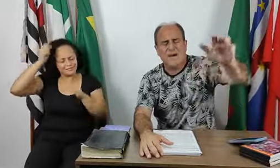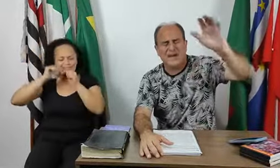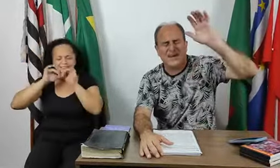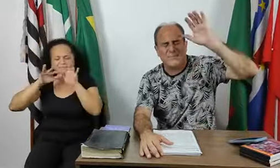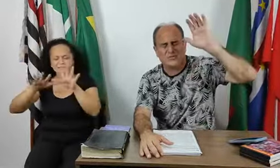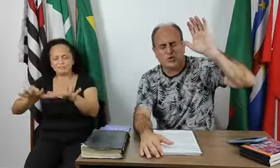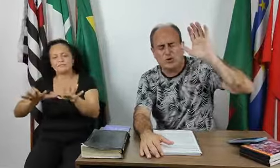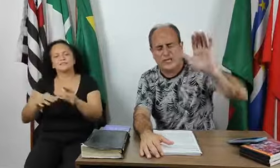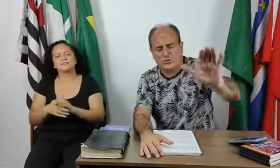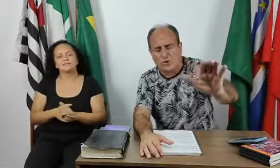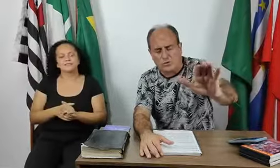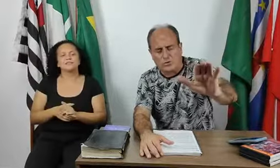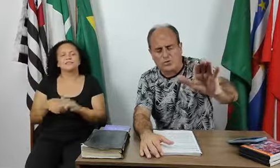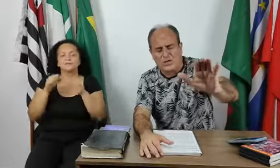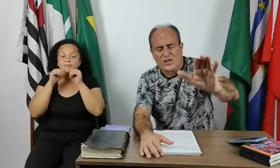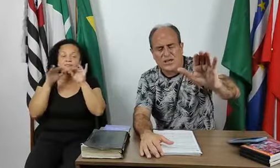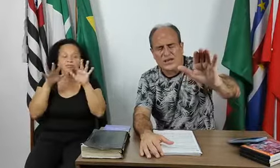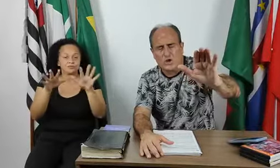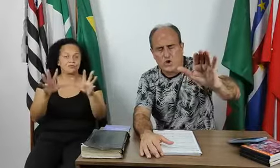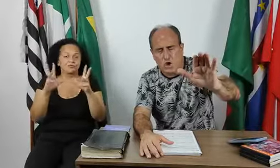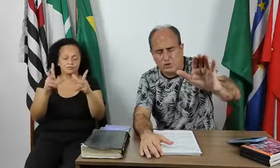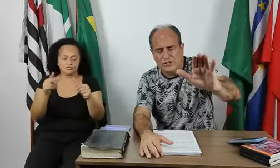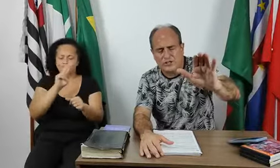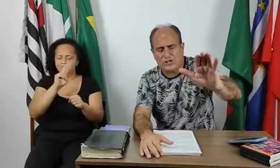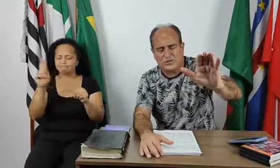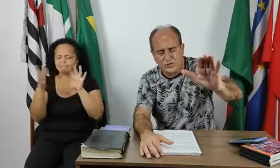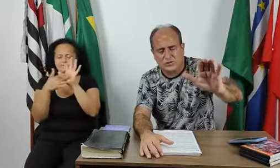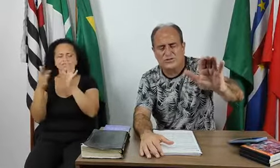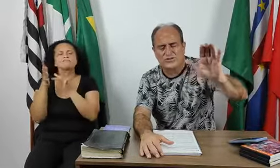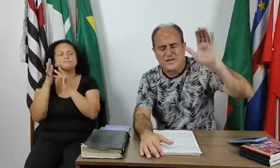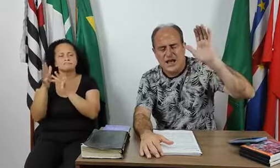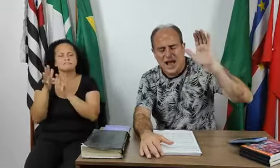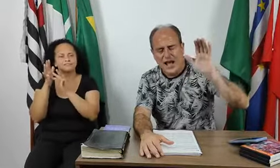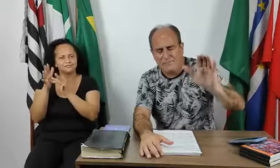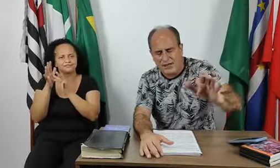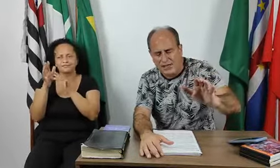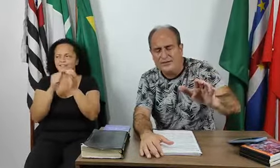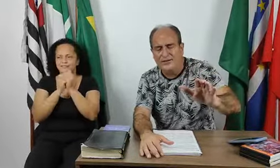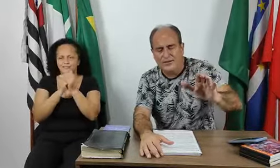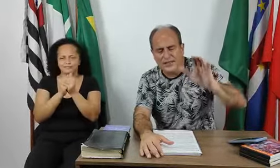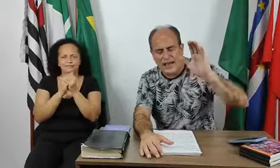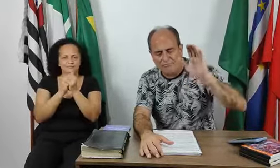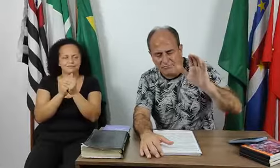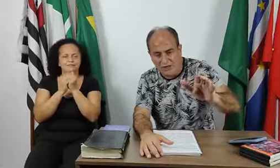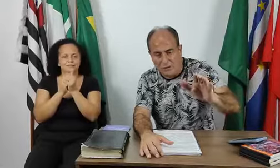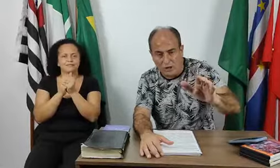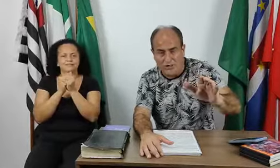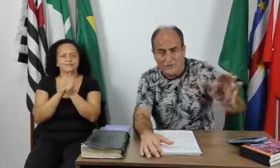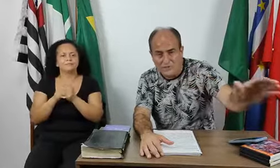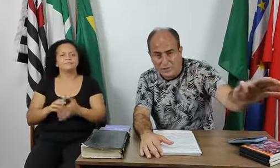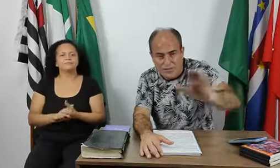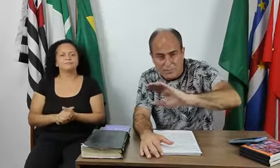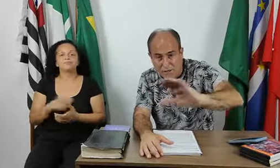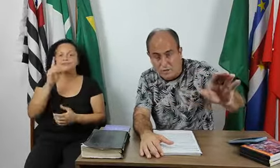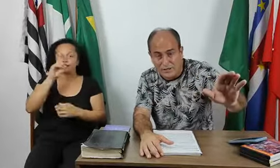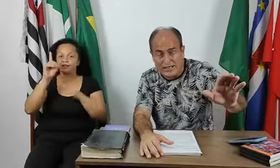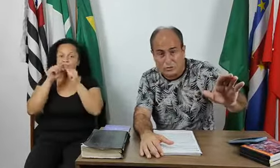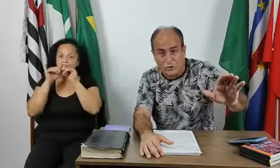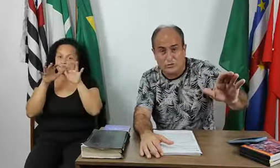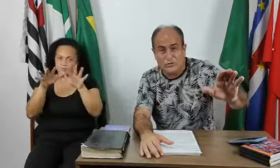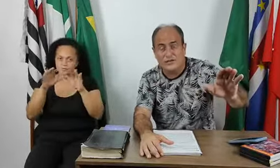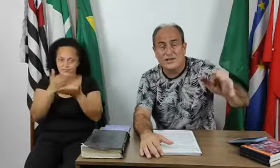E Pai, abençoe a todos, em nome de Jesus. Amém e amém. Ó, Deus